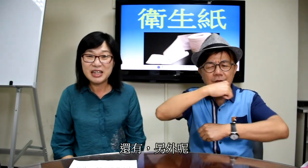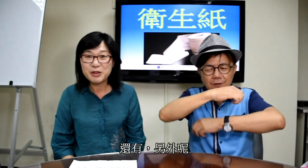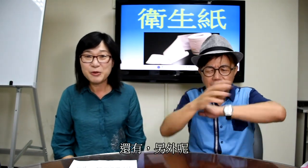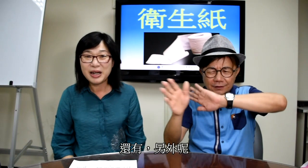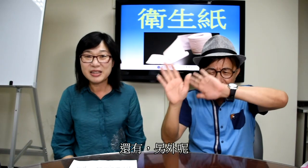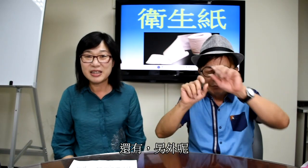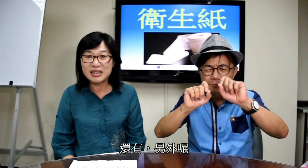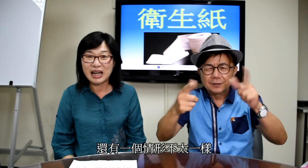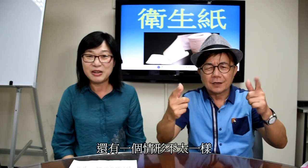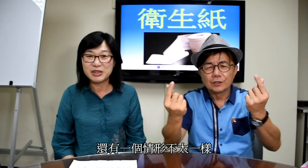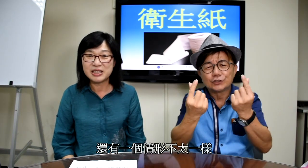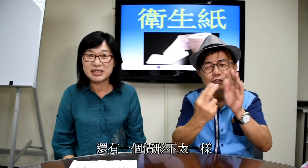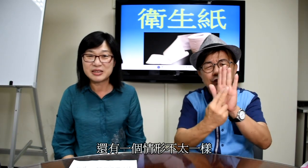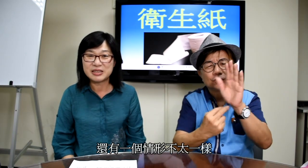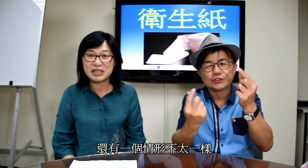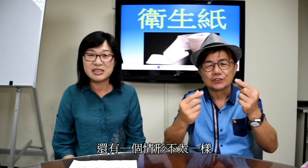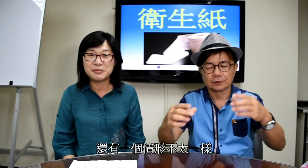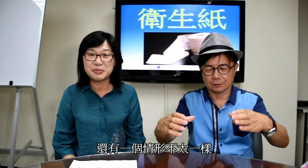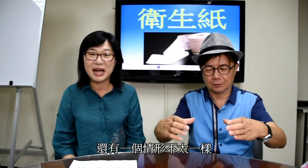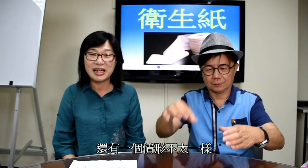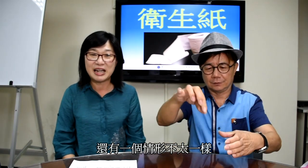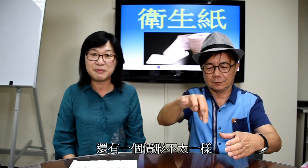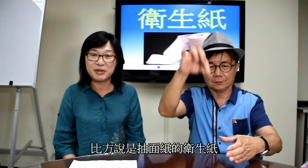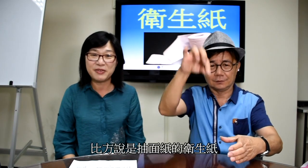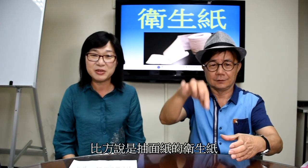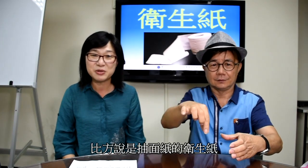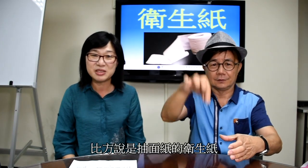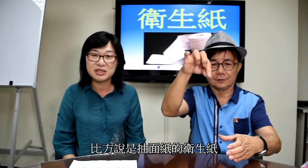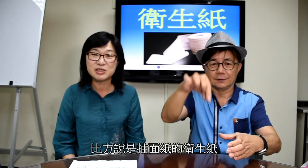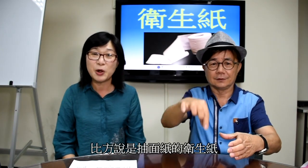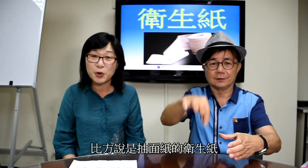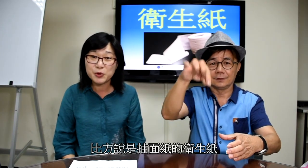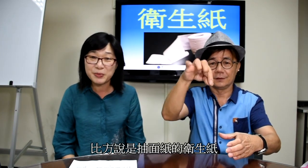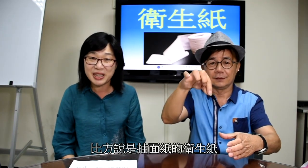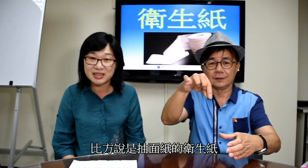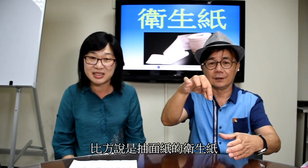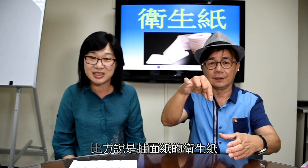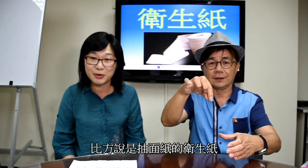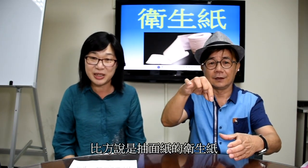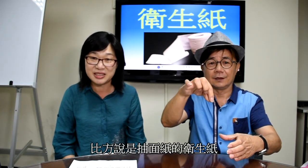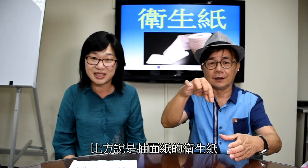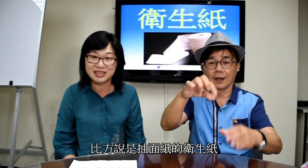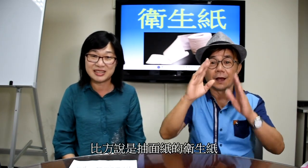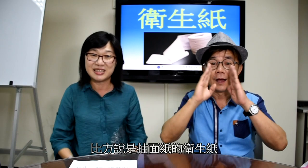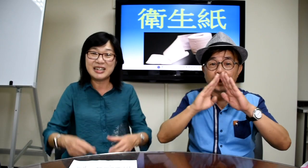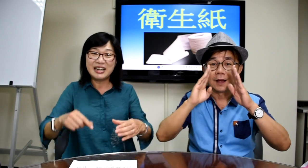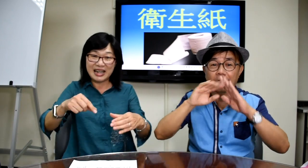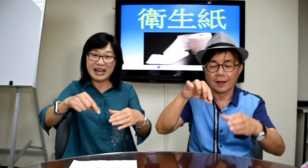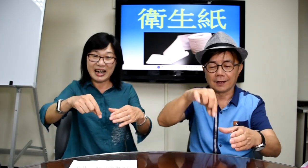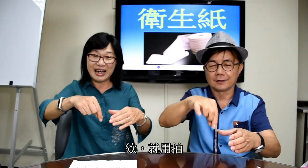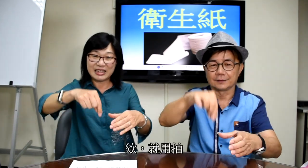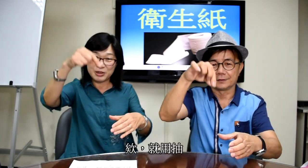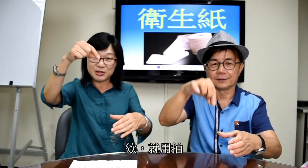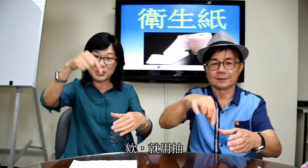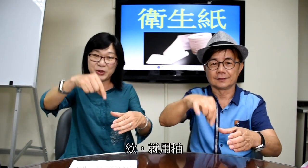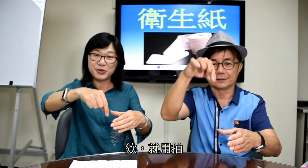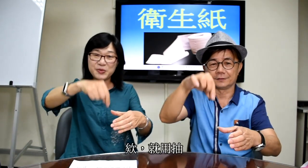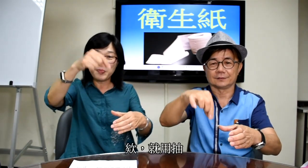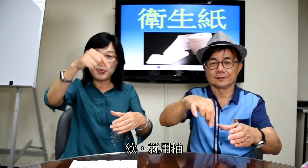另外呢，还有一个情形不太一样，比方说是抽面纸的卫生纸，啊，就用抽，